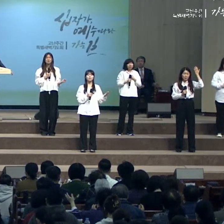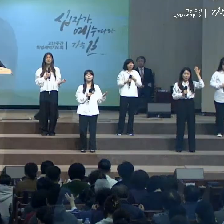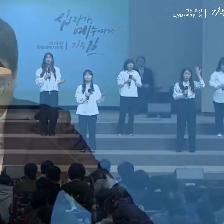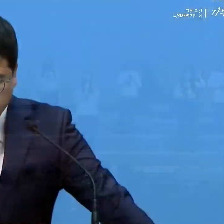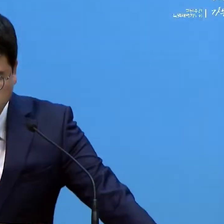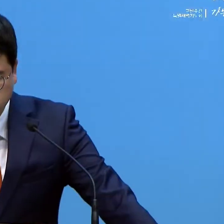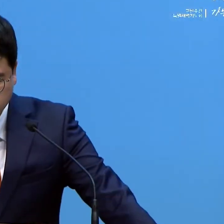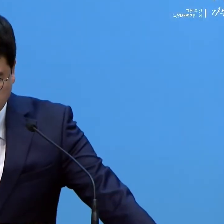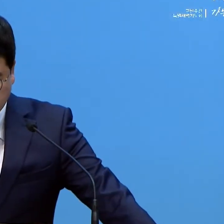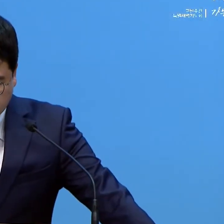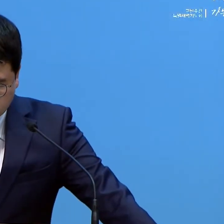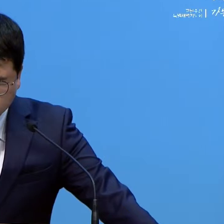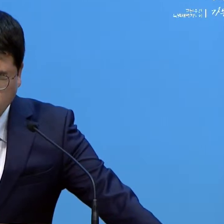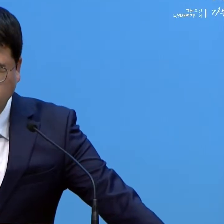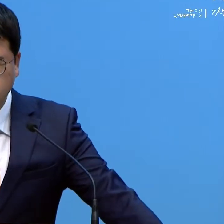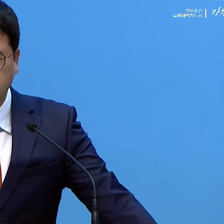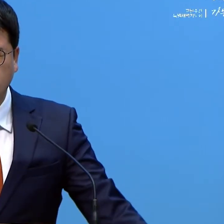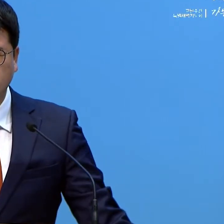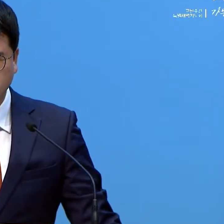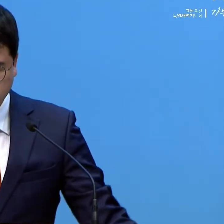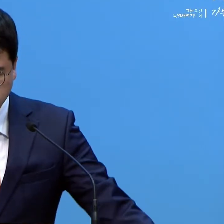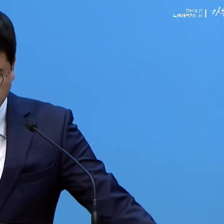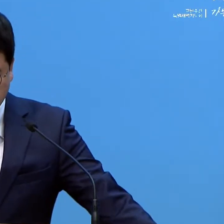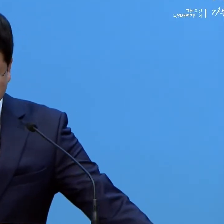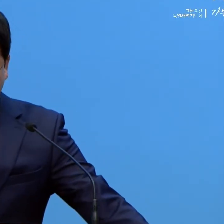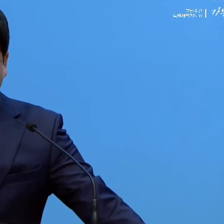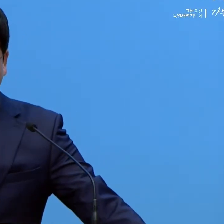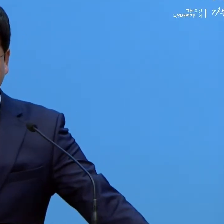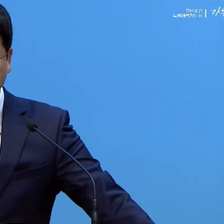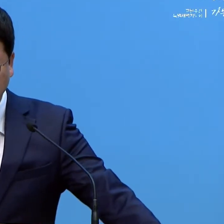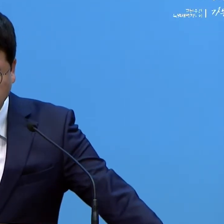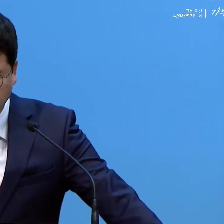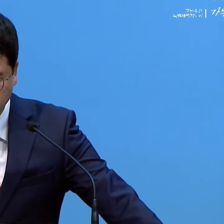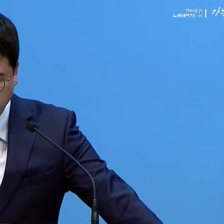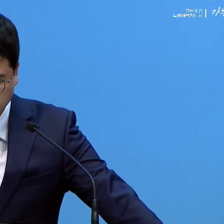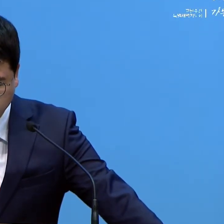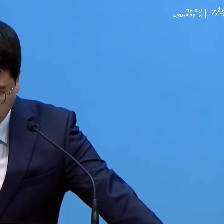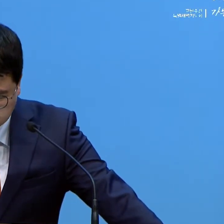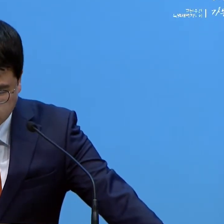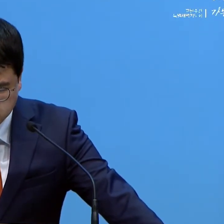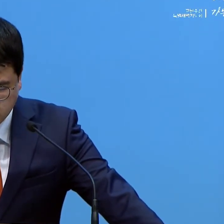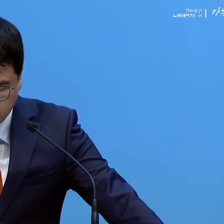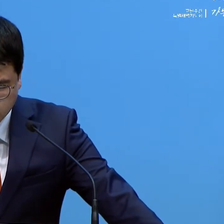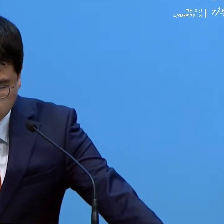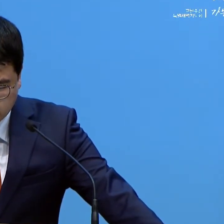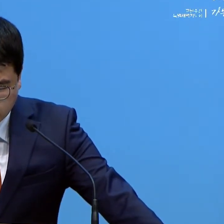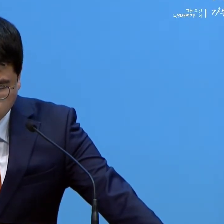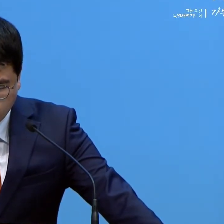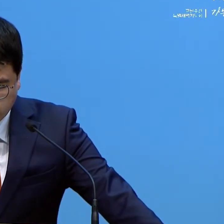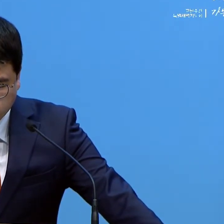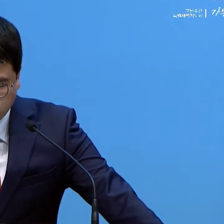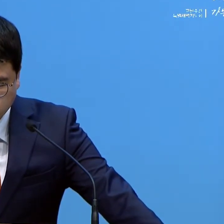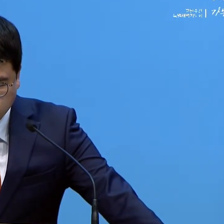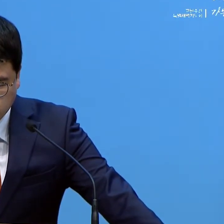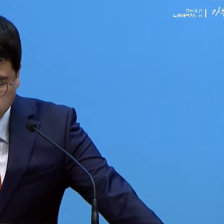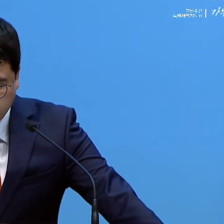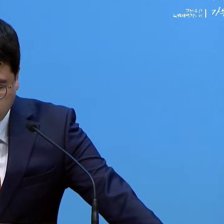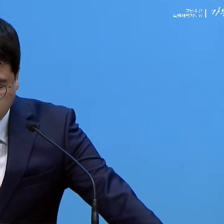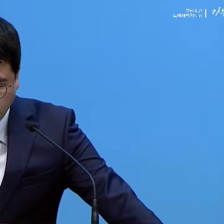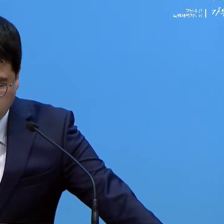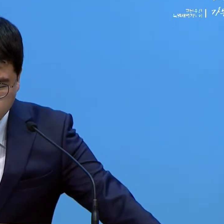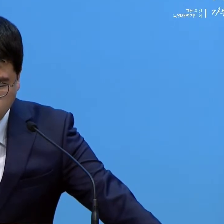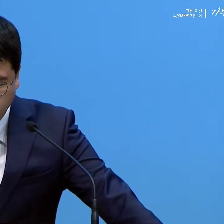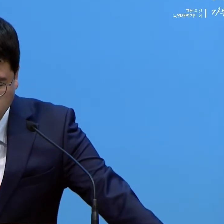살아계신 하나님, 최고의 사랑, 십자가의 그 사랑을 쏟아부어 주셔서 주님 감사합니다. 죄 아래 거하던 우리를 은혜 아래